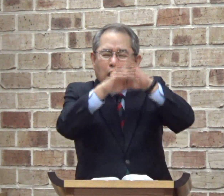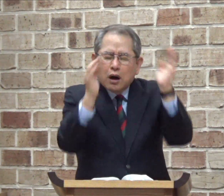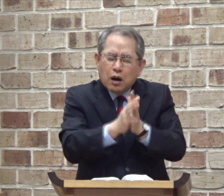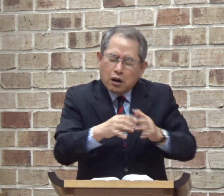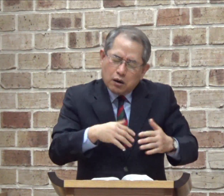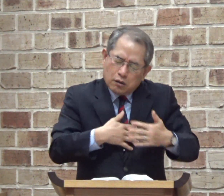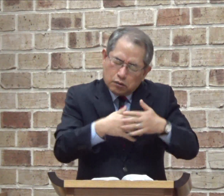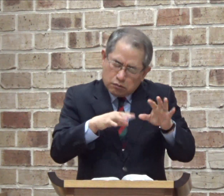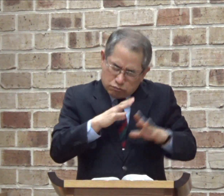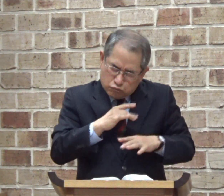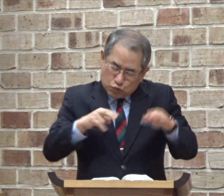안디옥 교회는